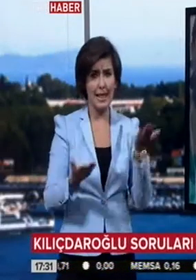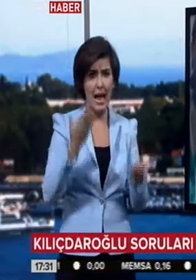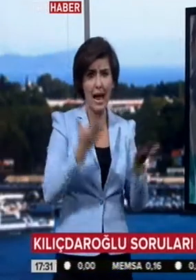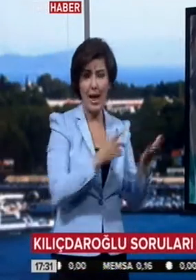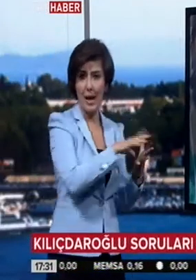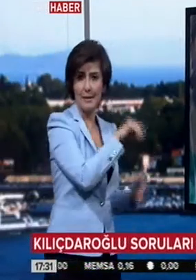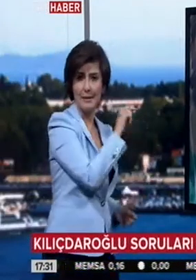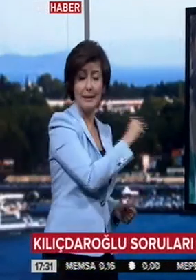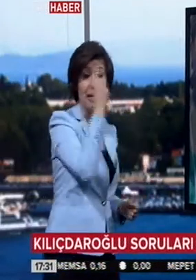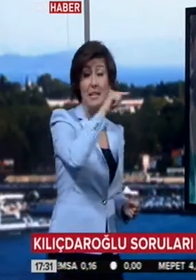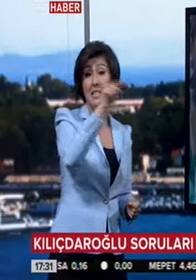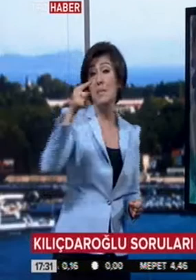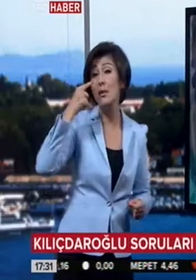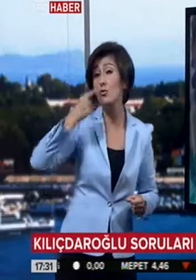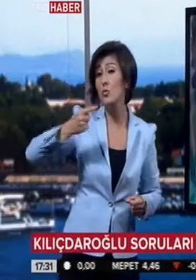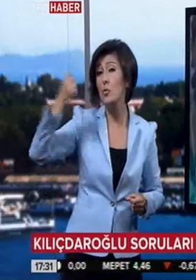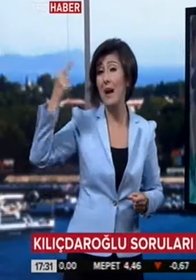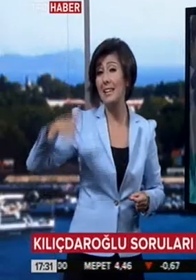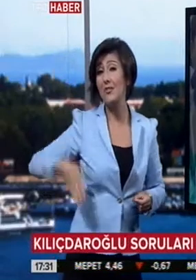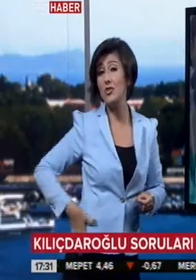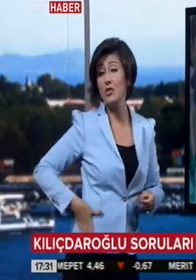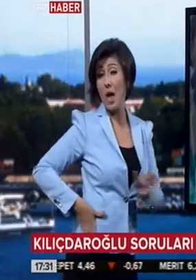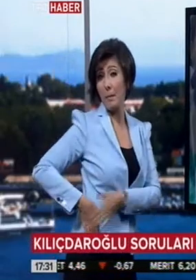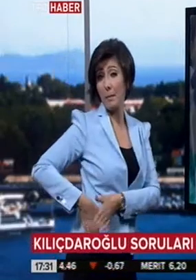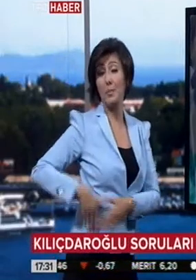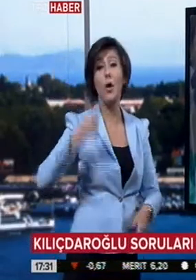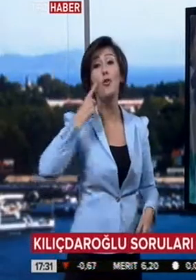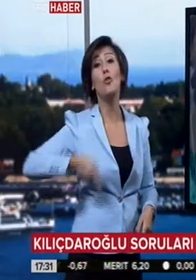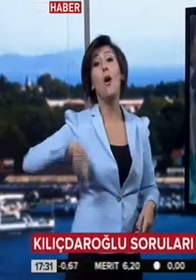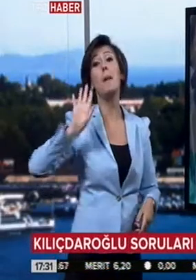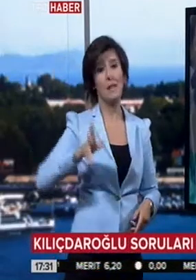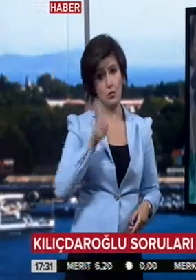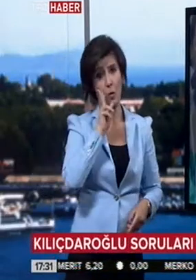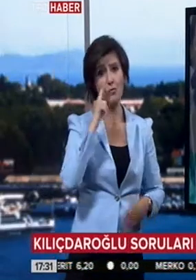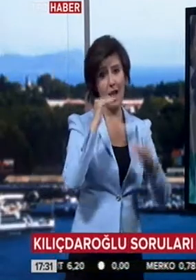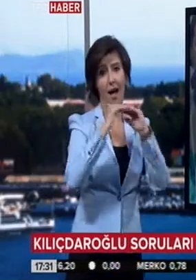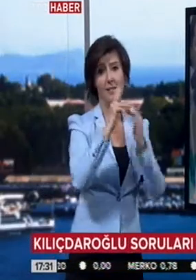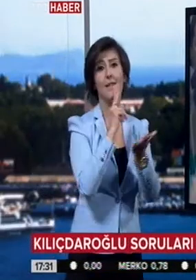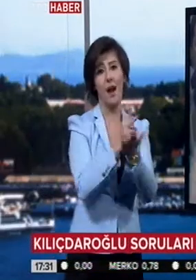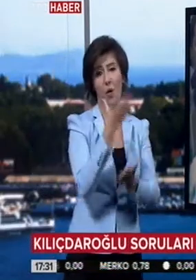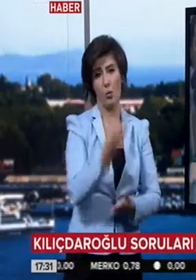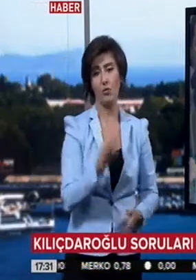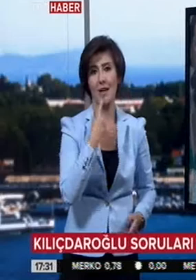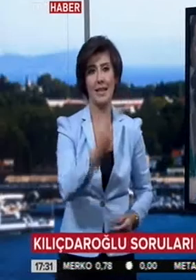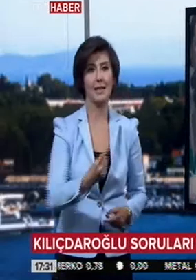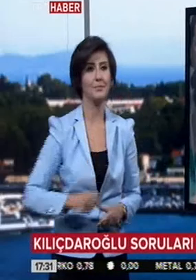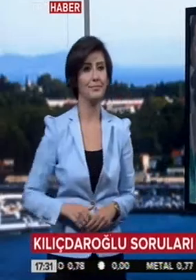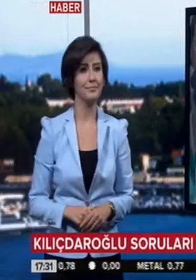de değerlendiren Kılıçdaroğlu, kimse Cumhurbaşkanlığını cebinde görmemeli, sonuçta halkın kararı olacak